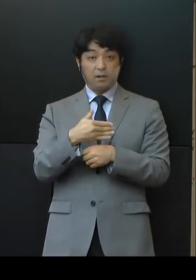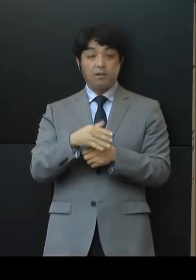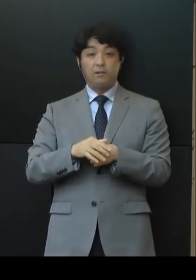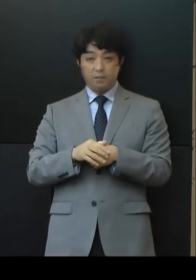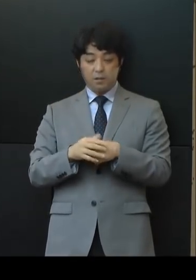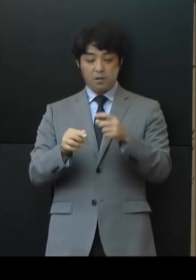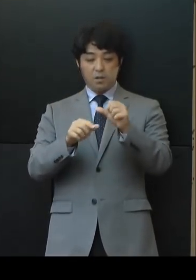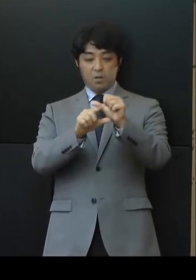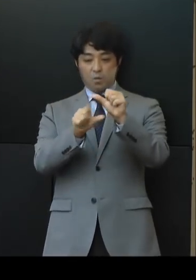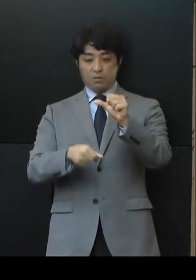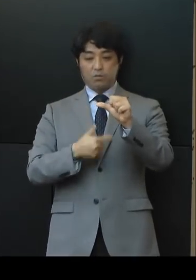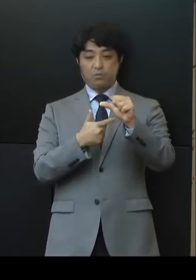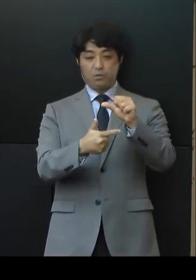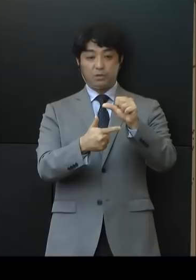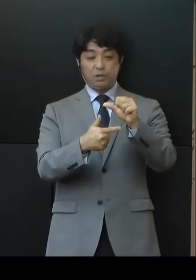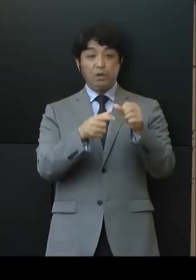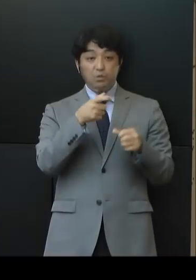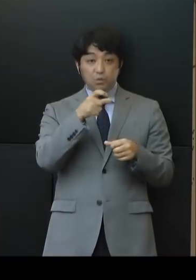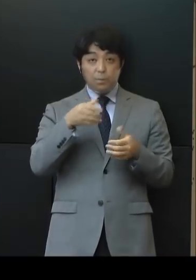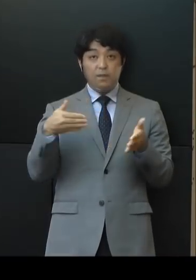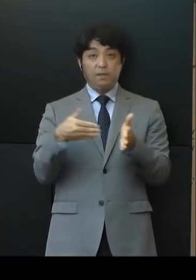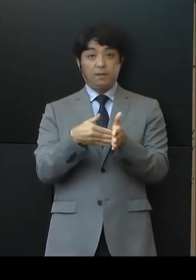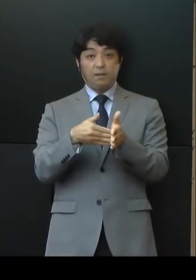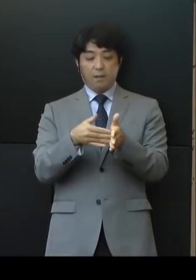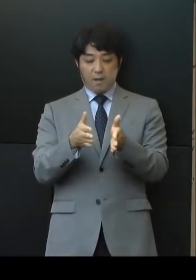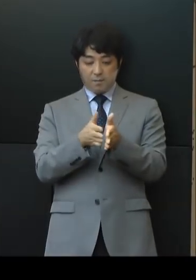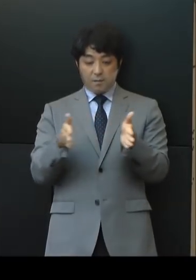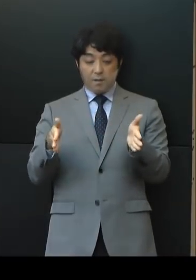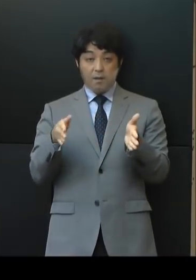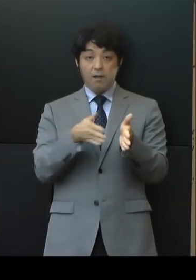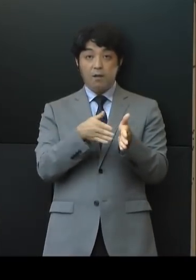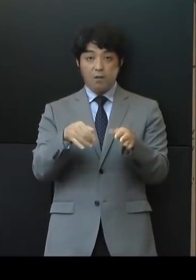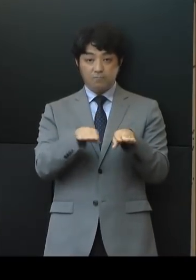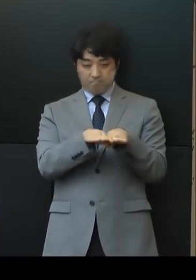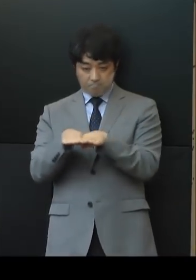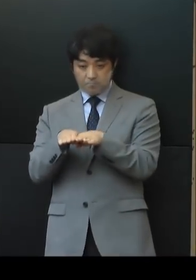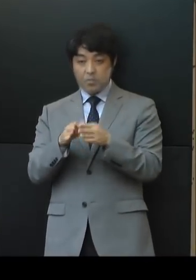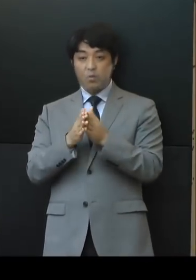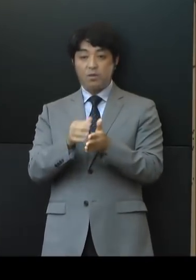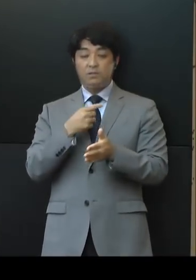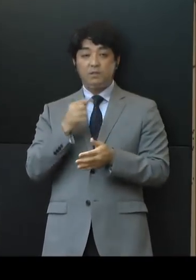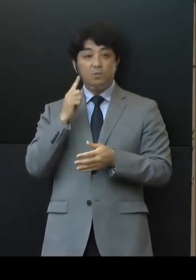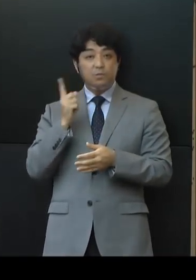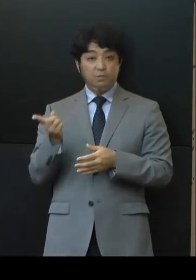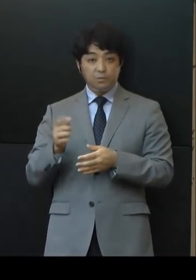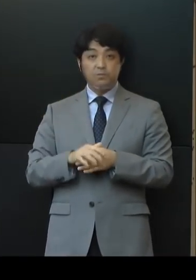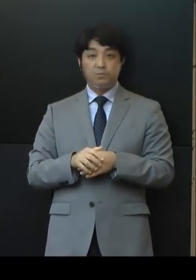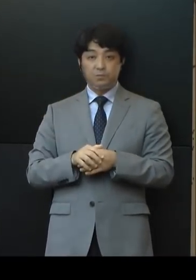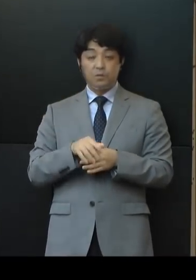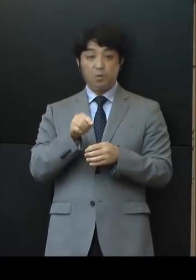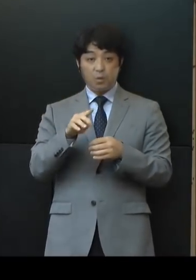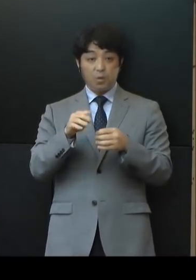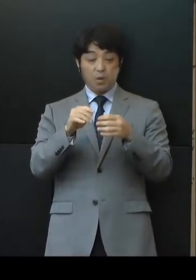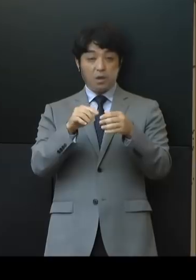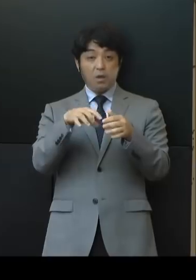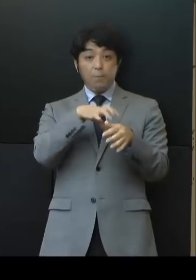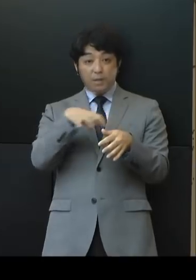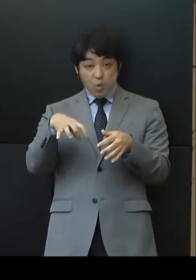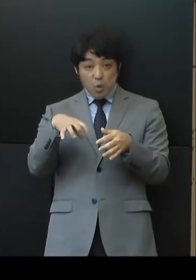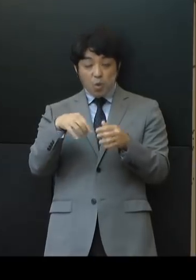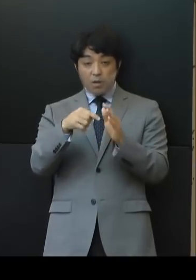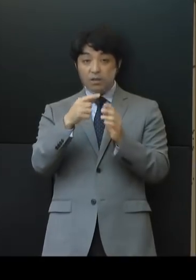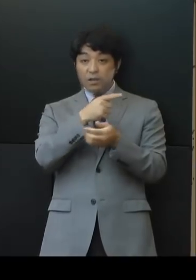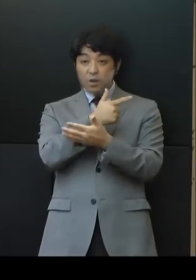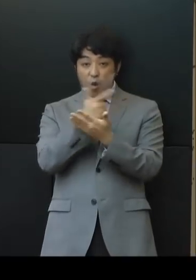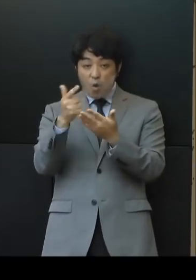2年5月6日までの水曜までの期間としております。協力要請等を行う施設の一覧は、失